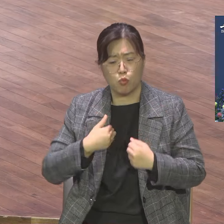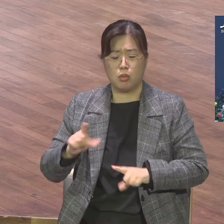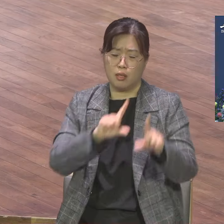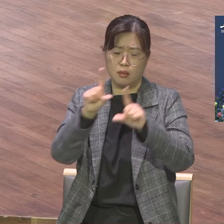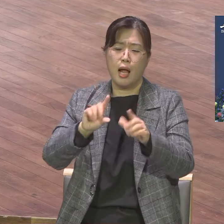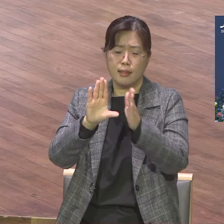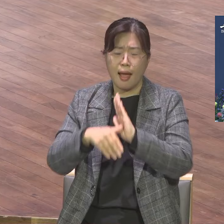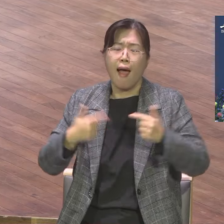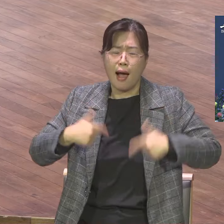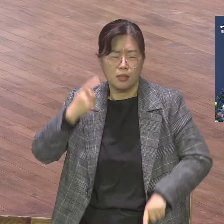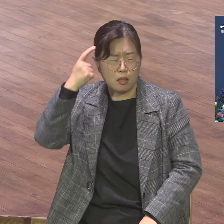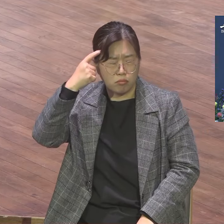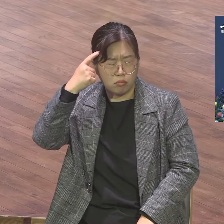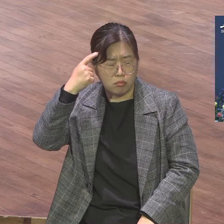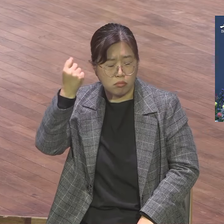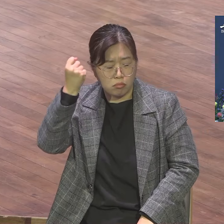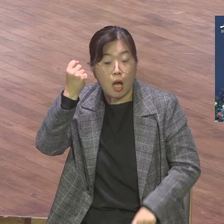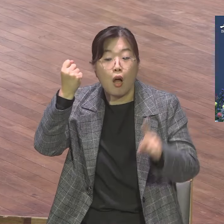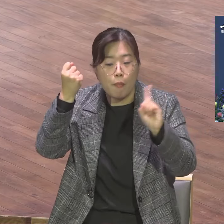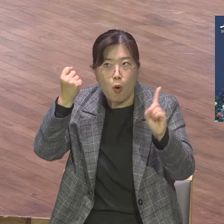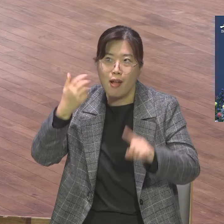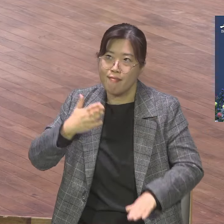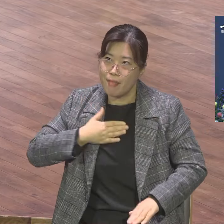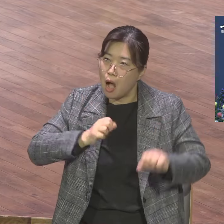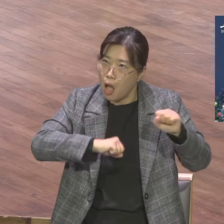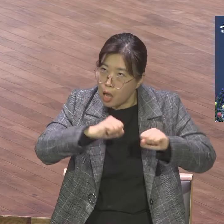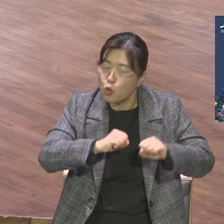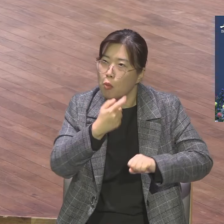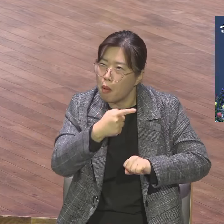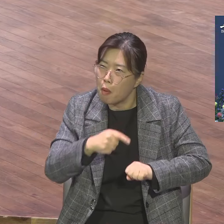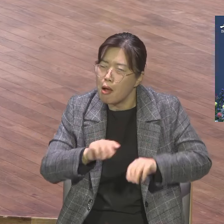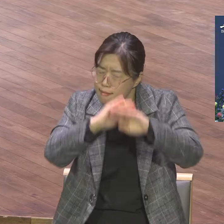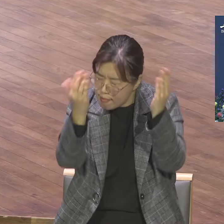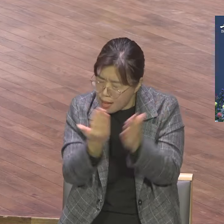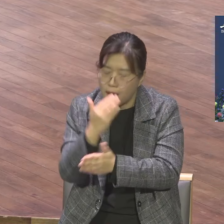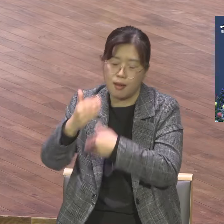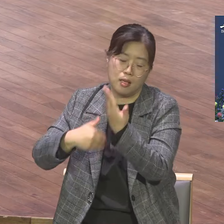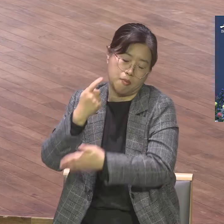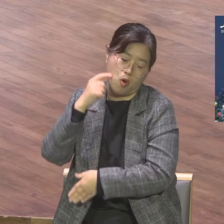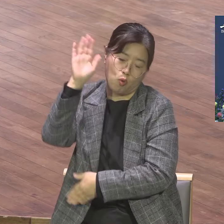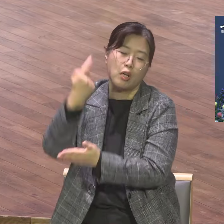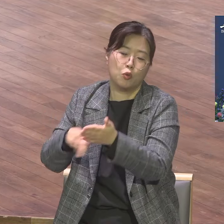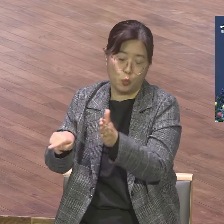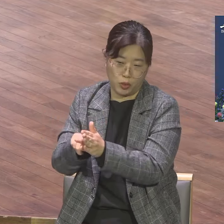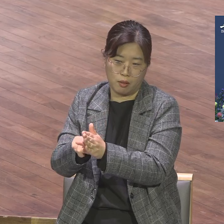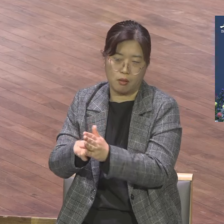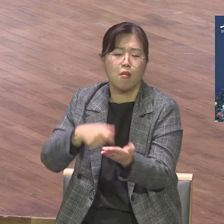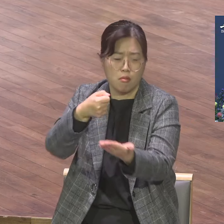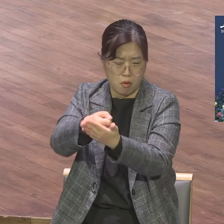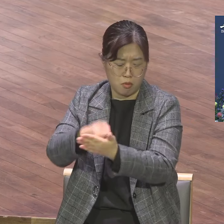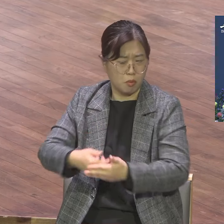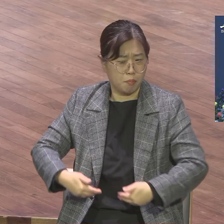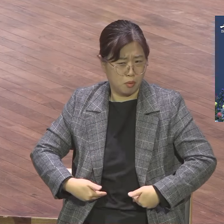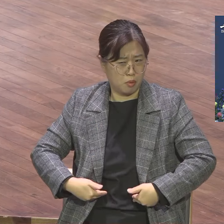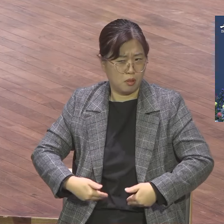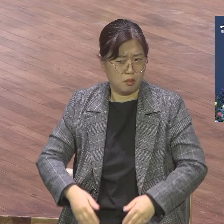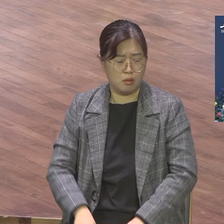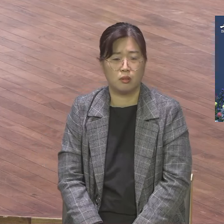위하여. 왜 어려움을 당하느냐? 하나님 말씀 안 들어서 그래요. 하나님 말씀대로 안